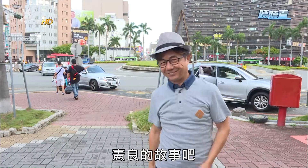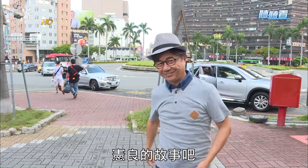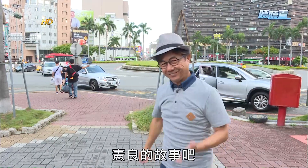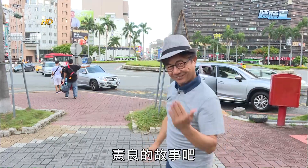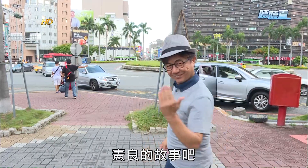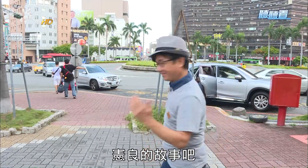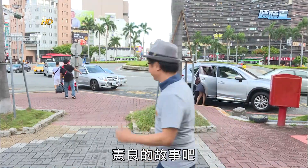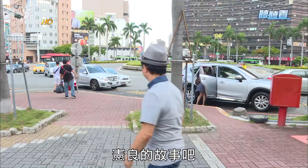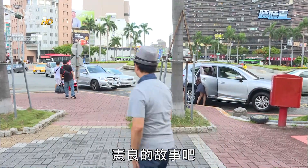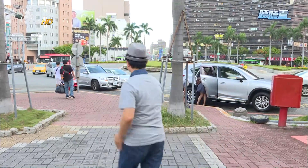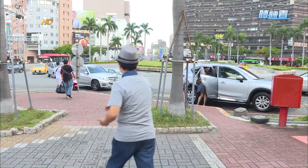事吧。